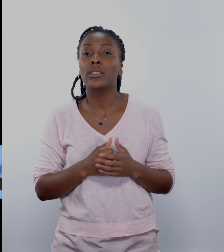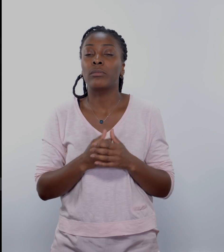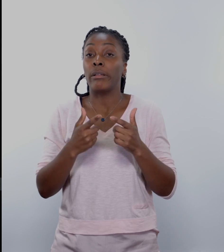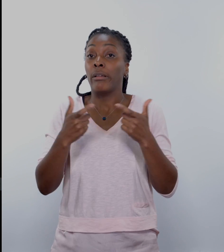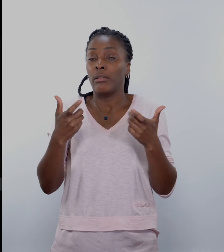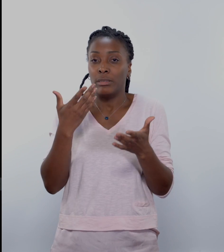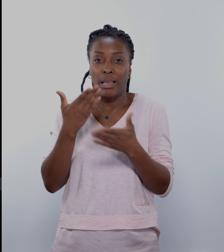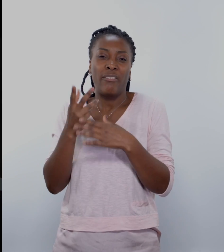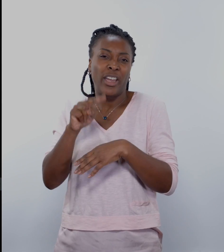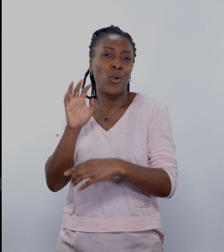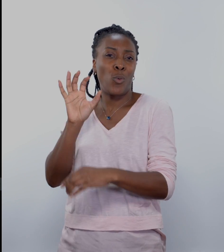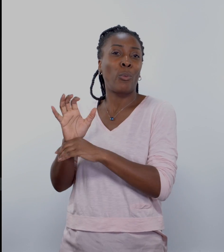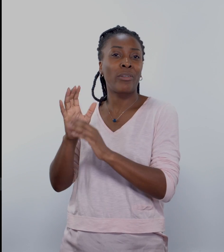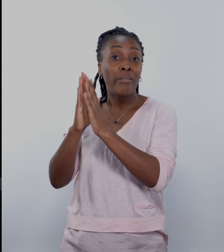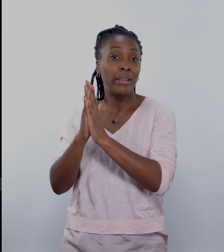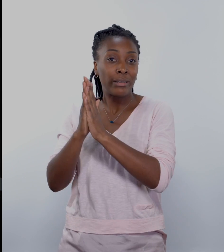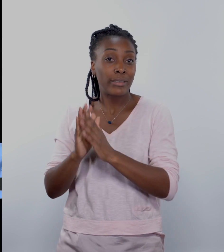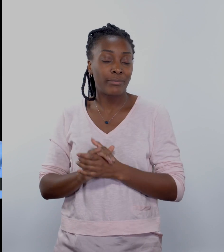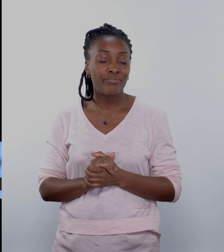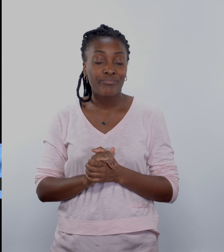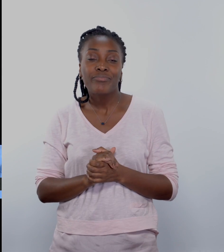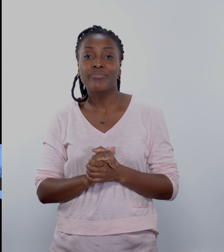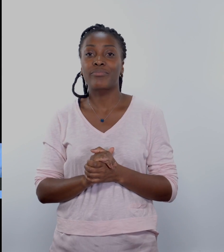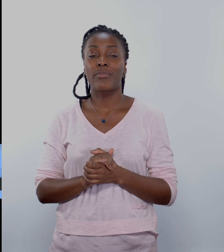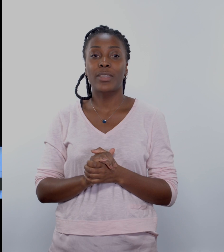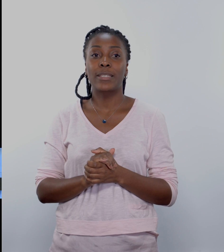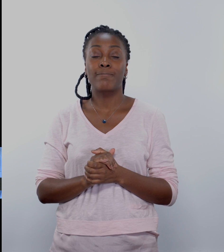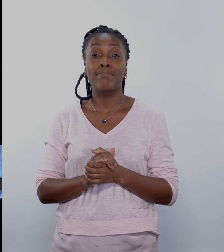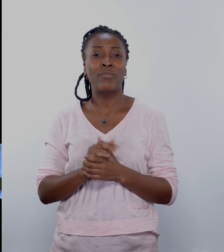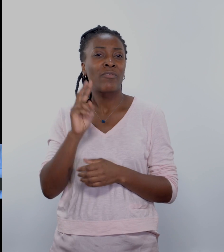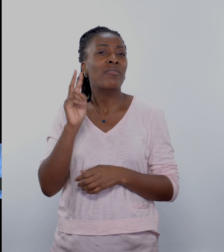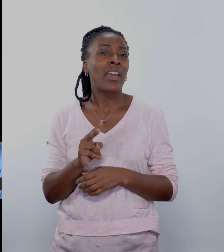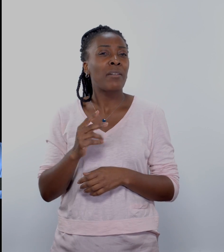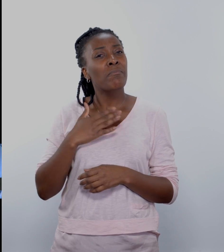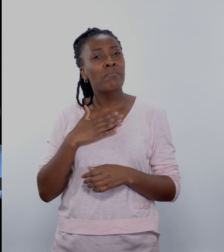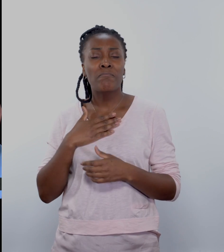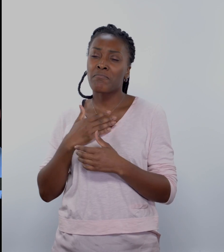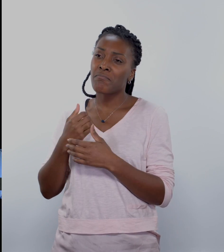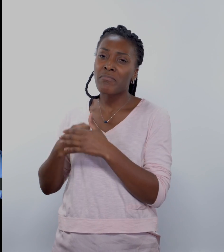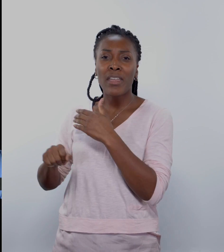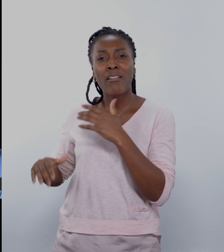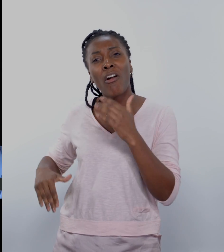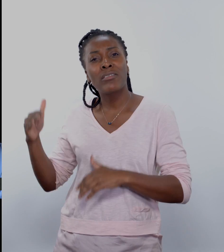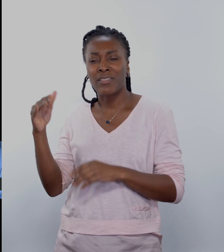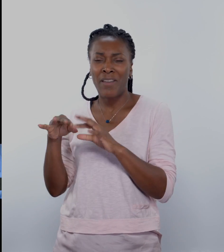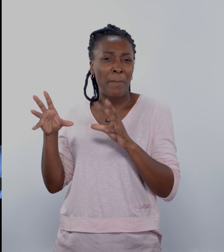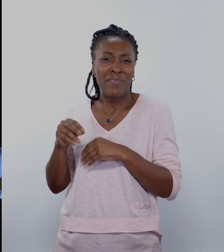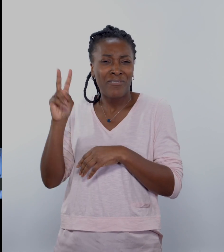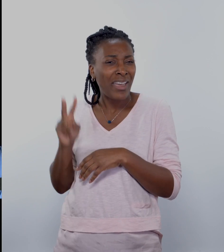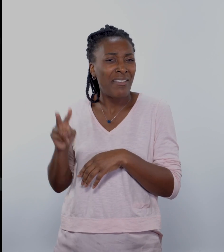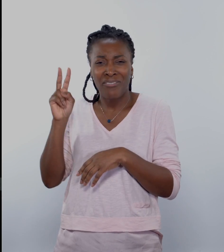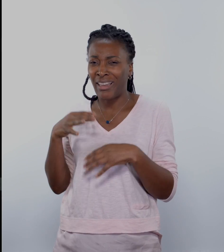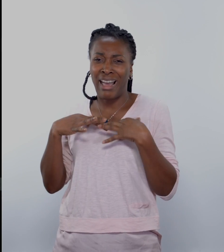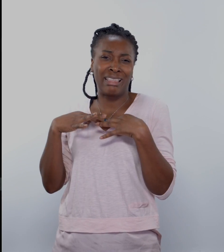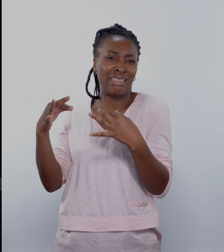bref, pas des choses très gaies envers l'église. J'avoue que je suis né vraiment dans un environnement très